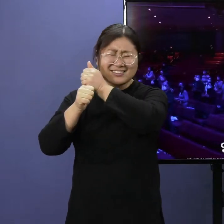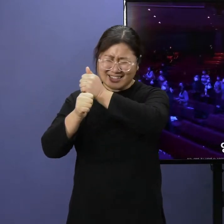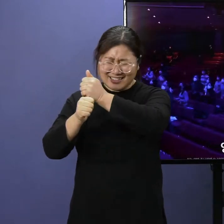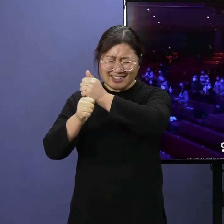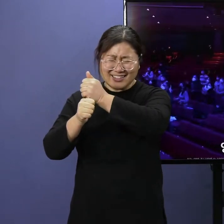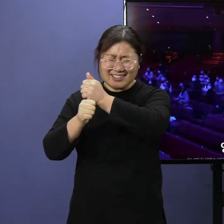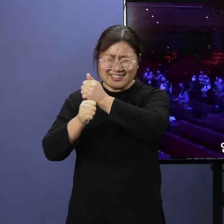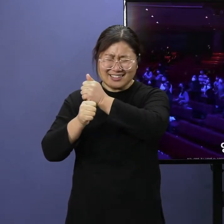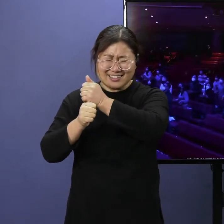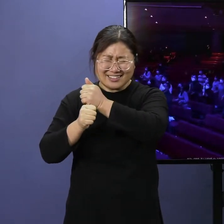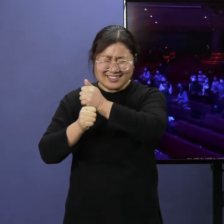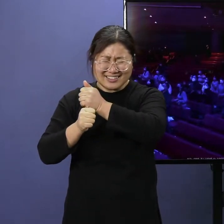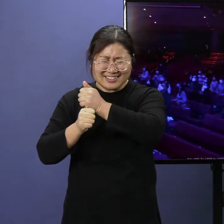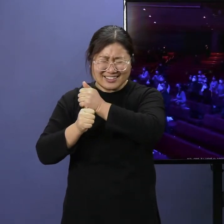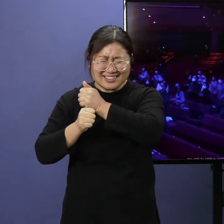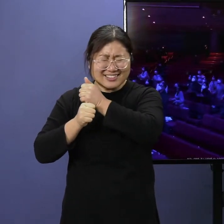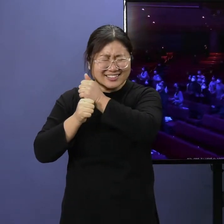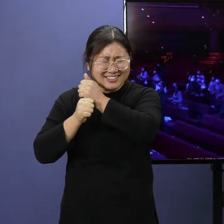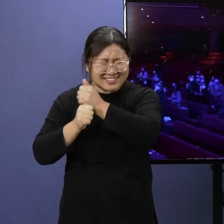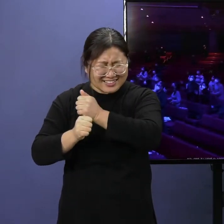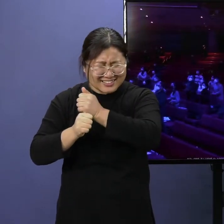의지하리.